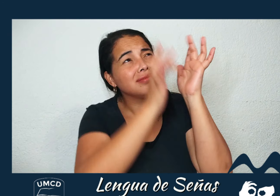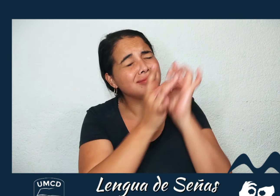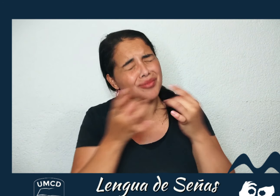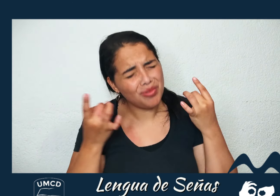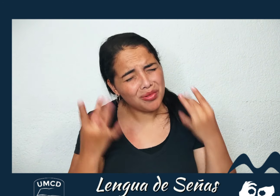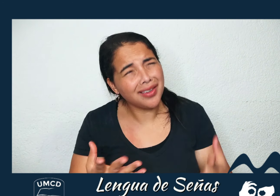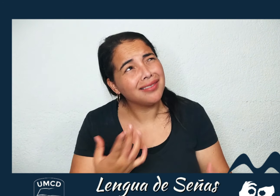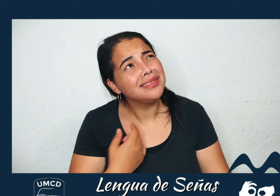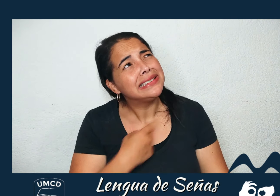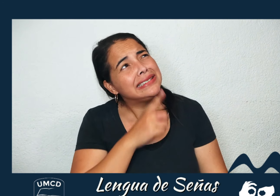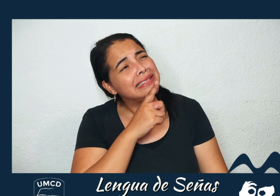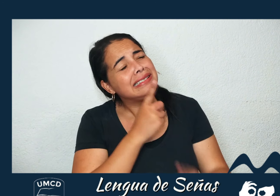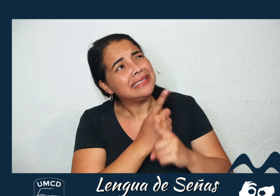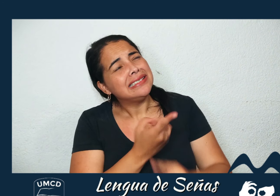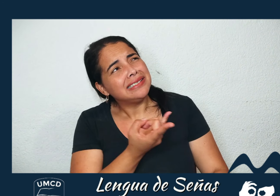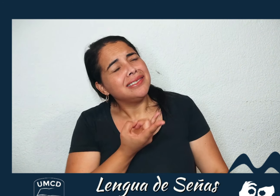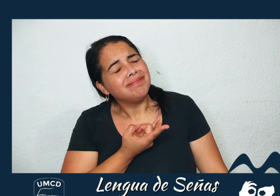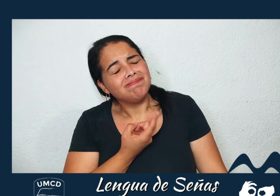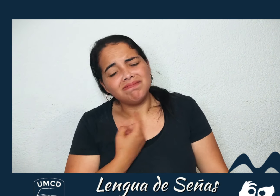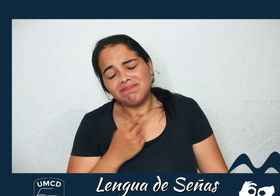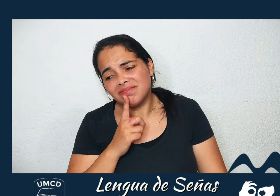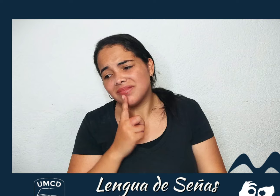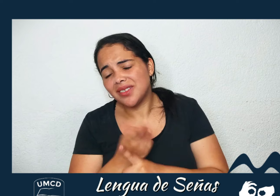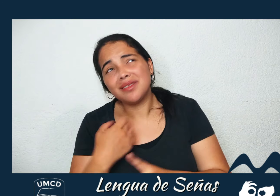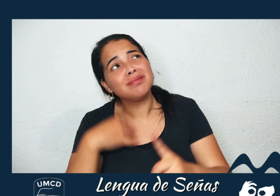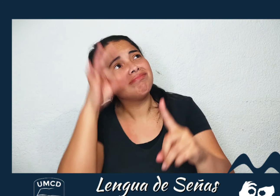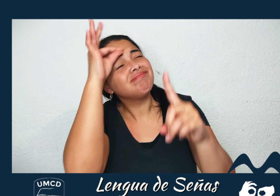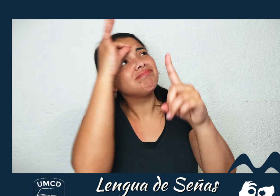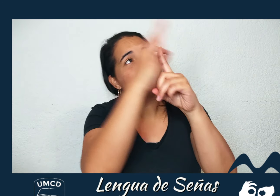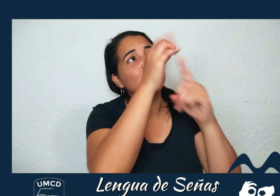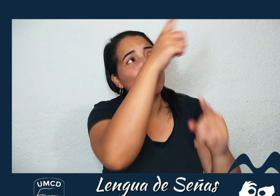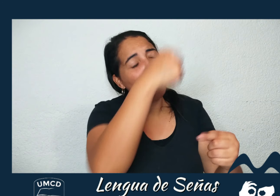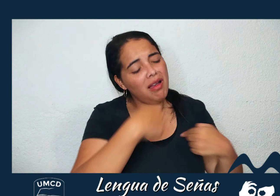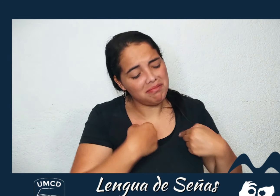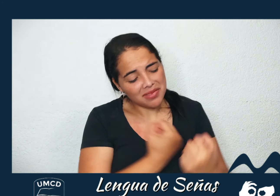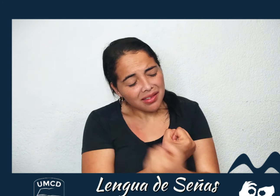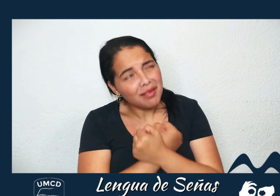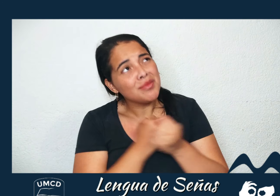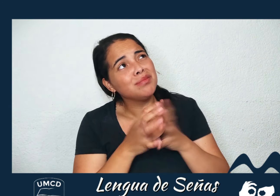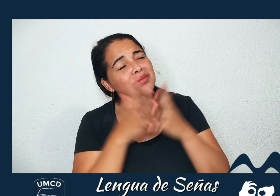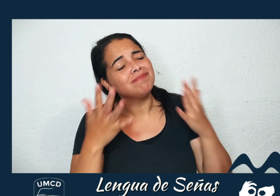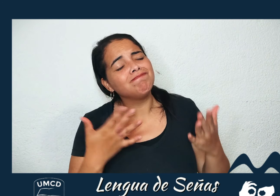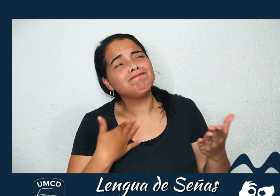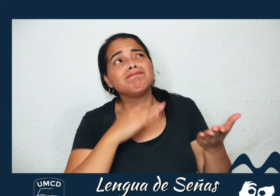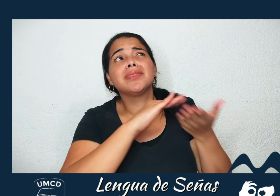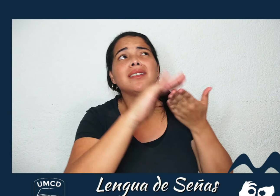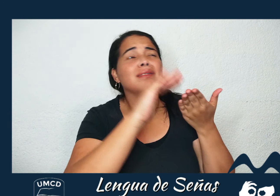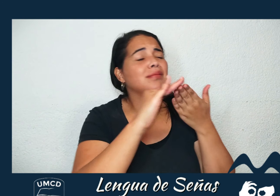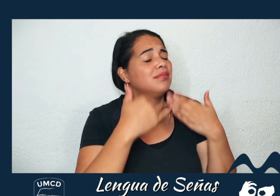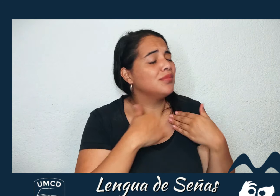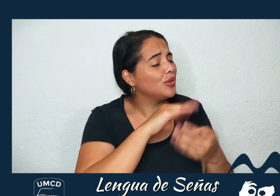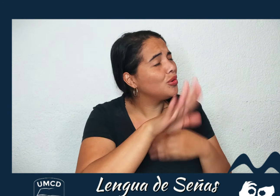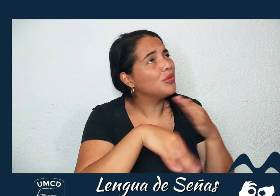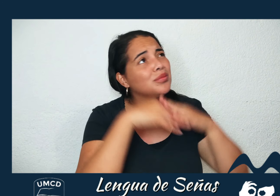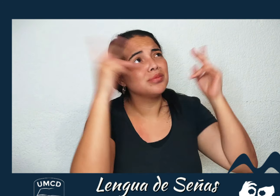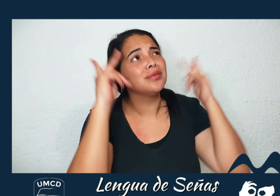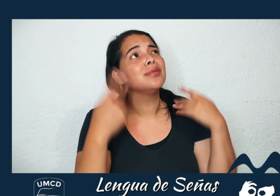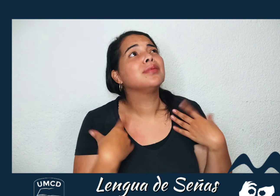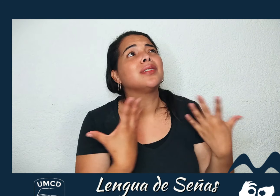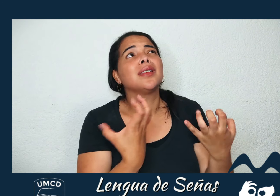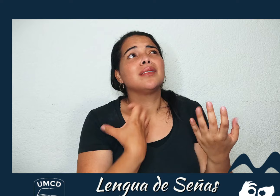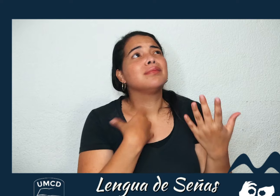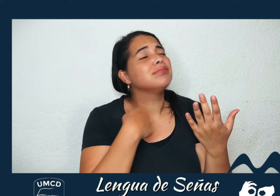eso porque le amaba. Si usted pone su fe en Él, sus pecados le serán perdonados. Usted